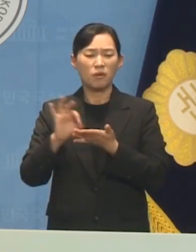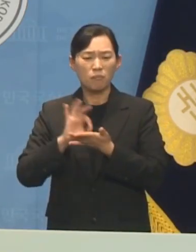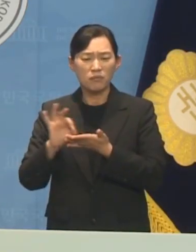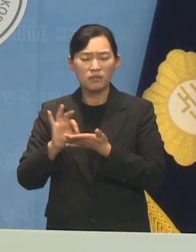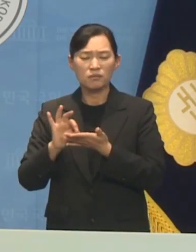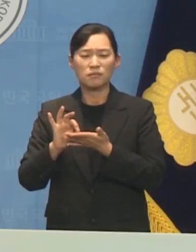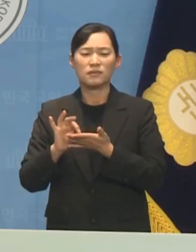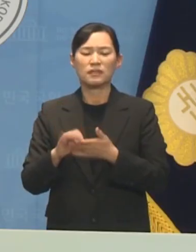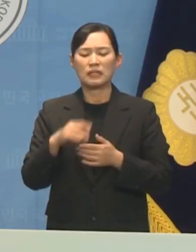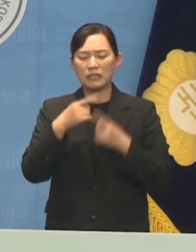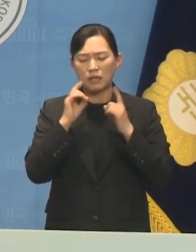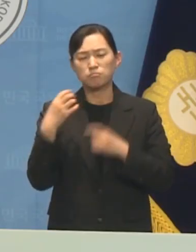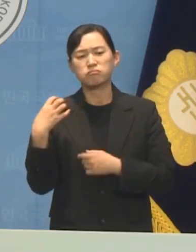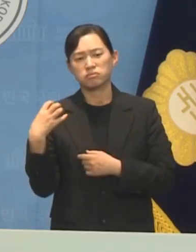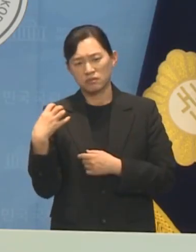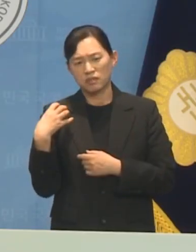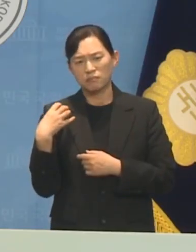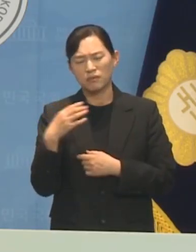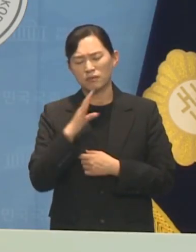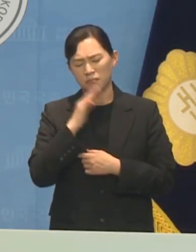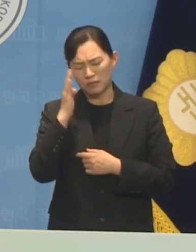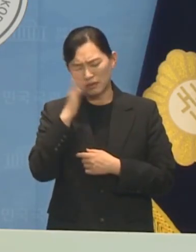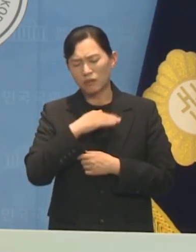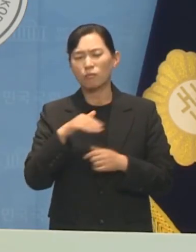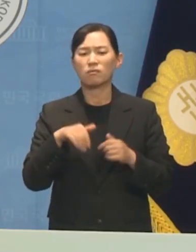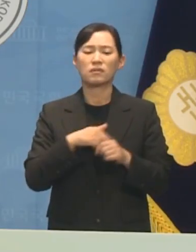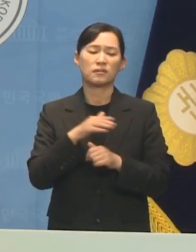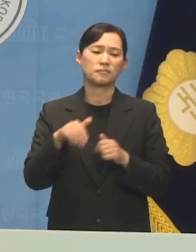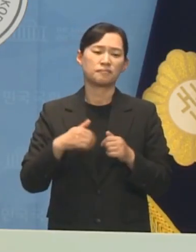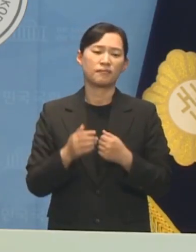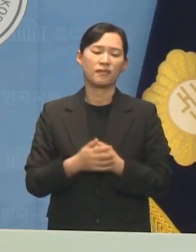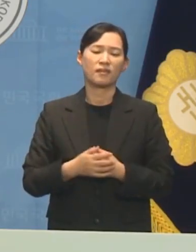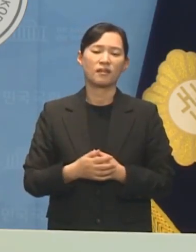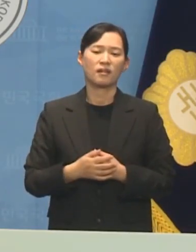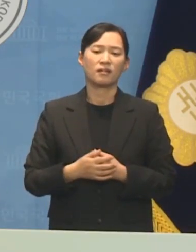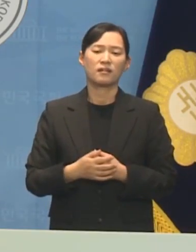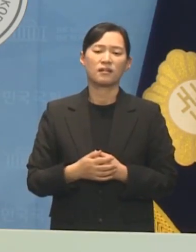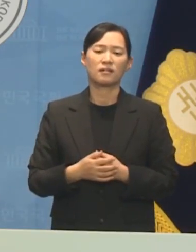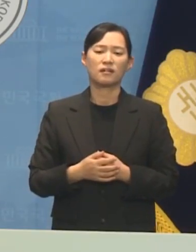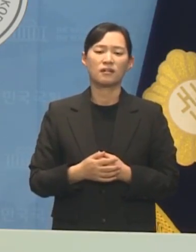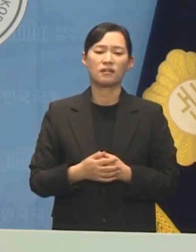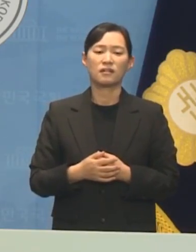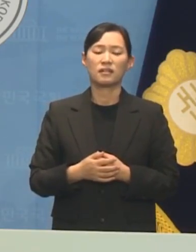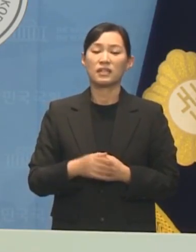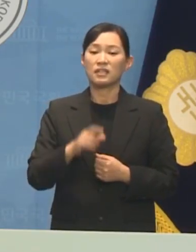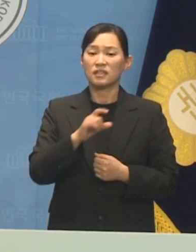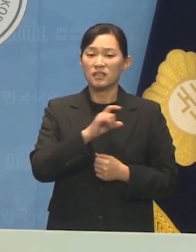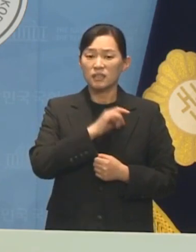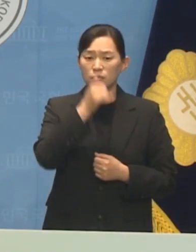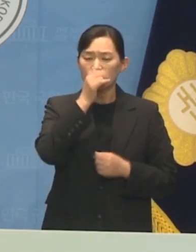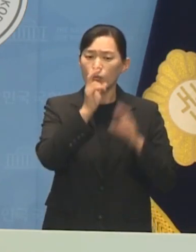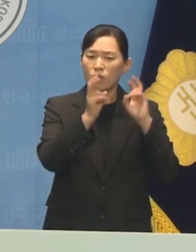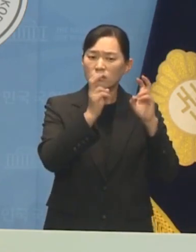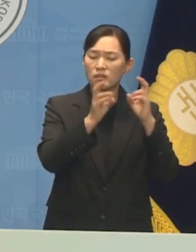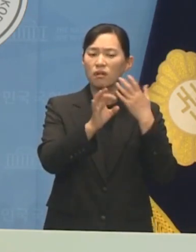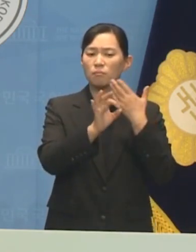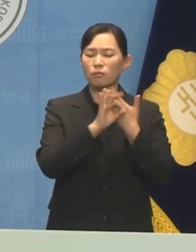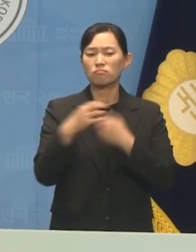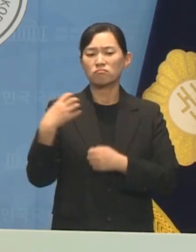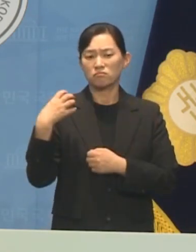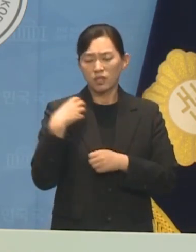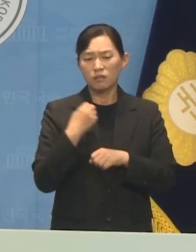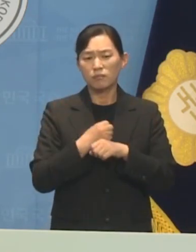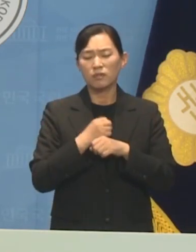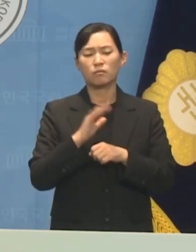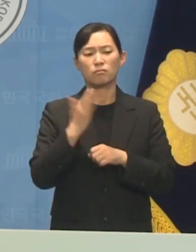경비도 자부담을 있는 열악한 환경입니다. 응당 이름 있는 기업이라면 책임을 져야